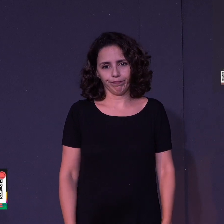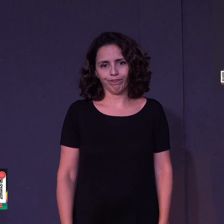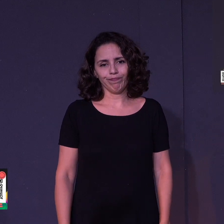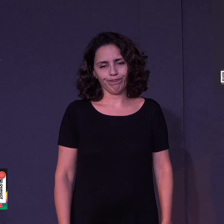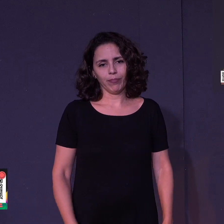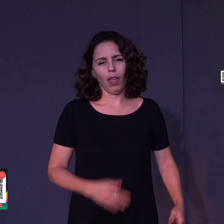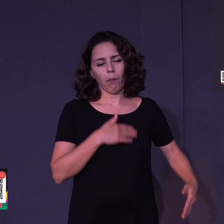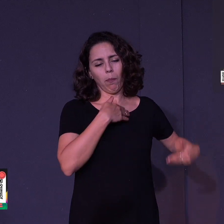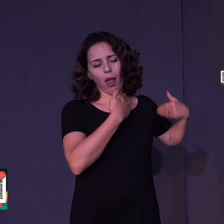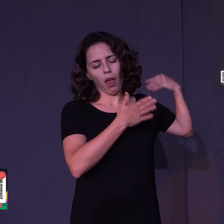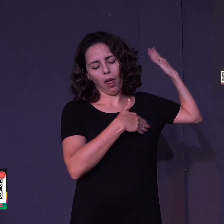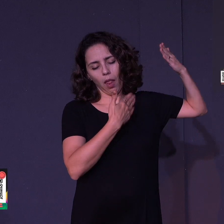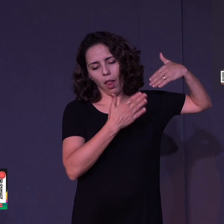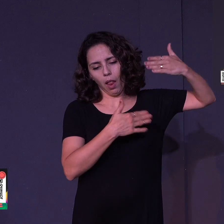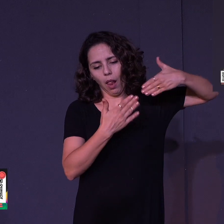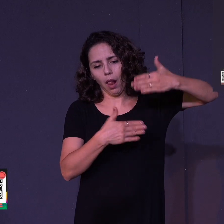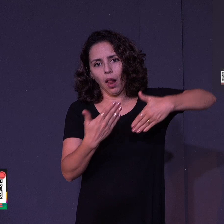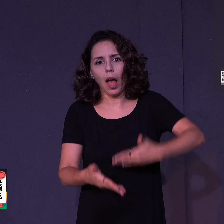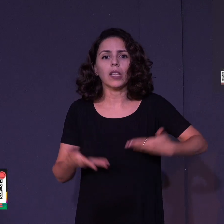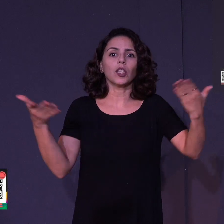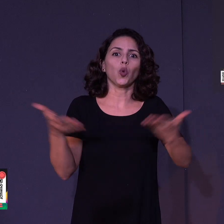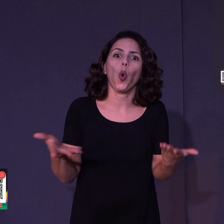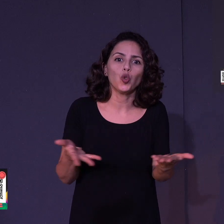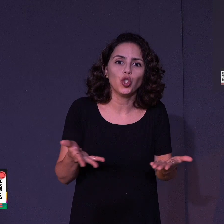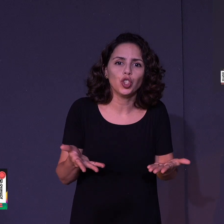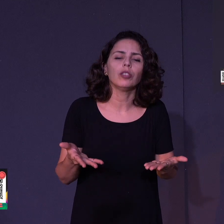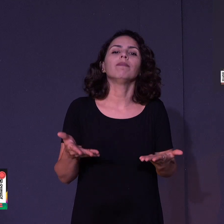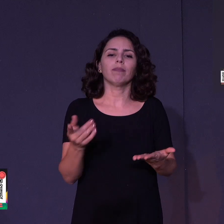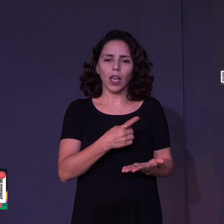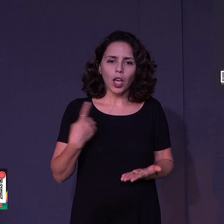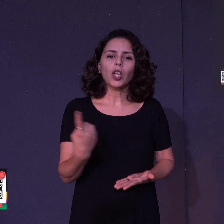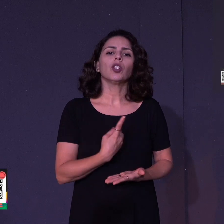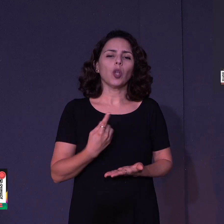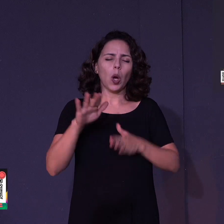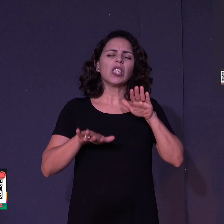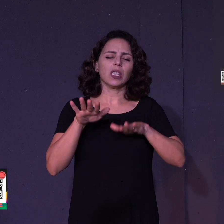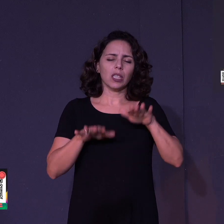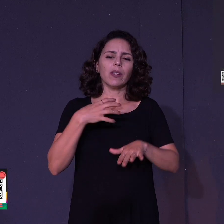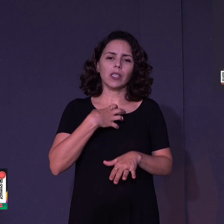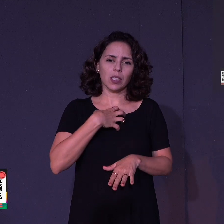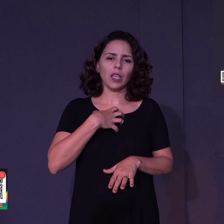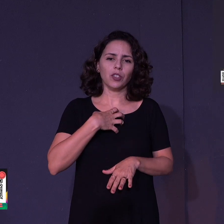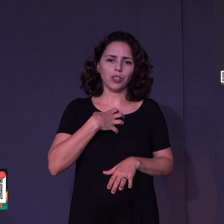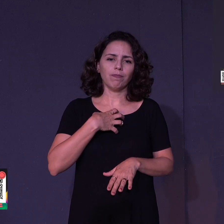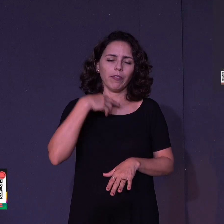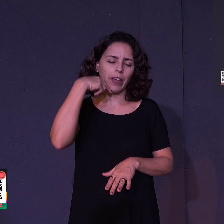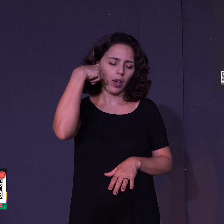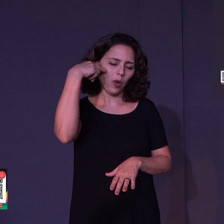muitas vezes desobedientes, fruto do pecado que nos gera vergonha, que nos traz culpa e nos tira a